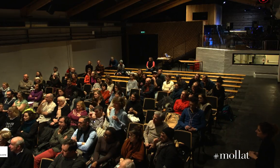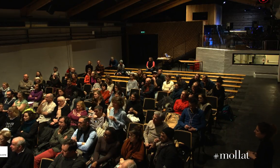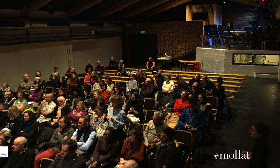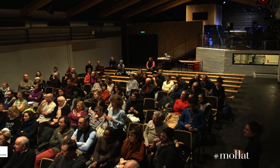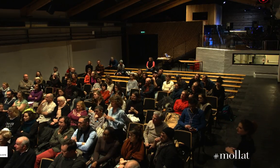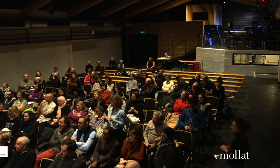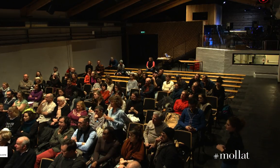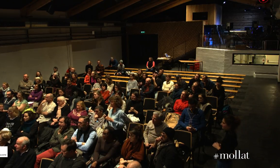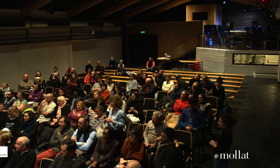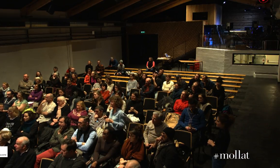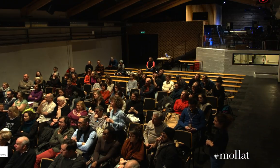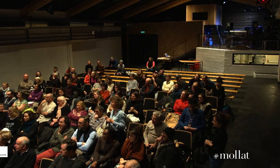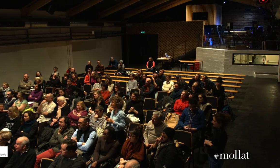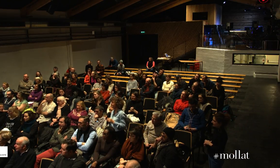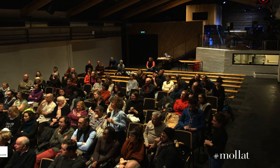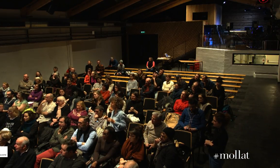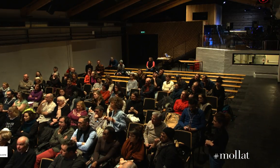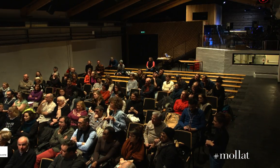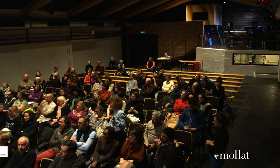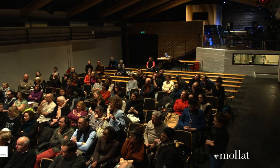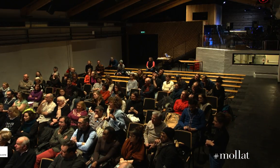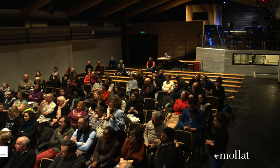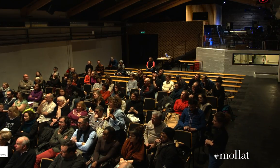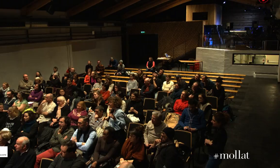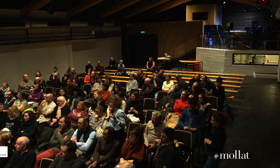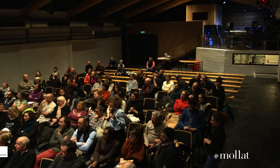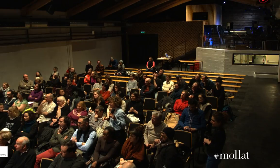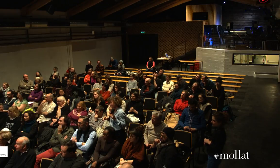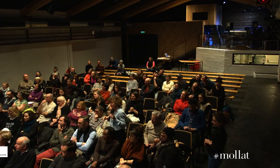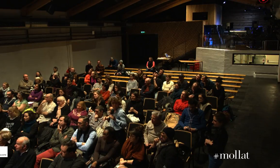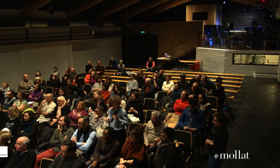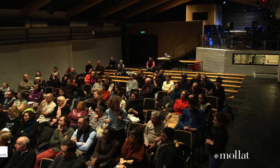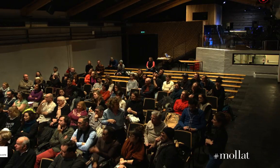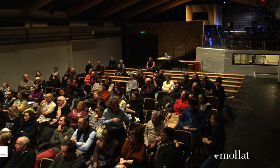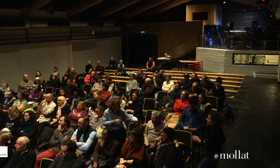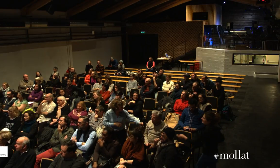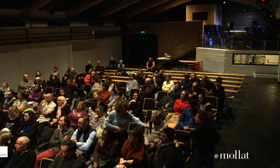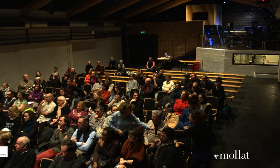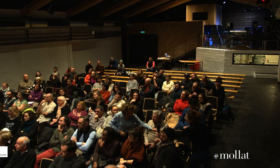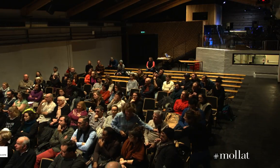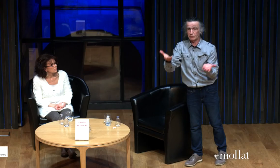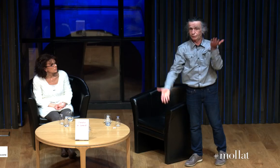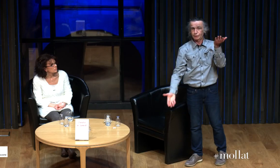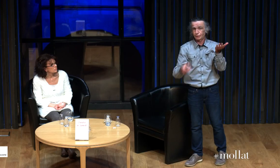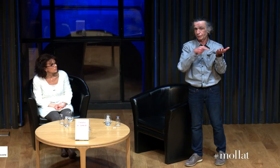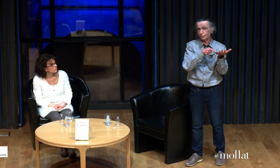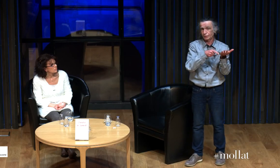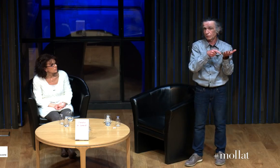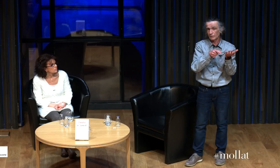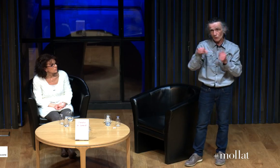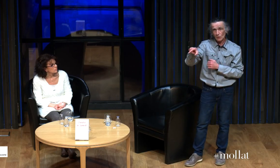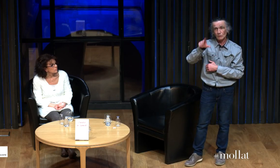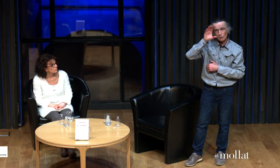C'est votre avis, je le respecte. Pour nous, les sourds, pour notre expérience, c'est quand même,